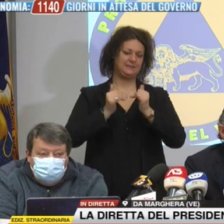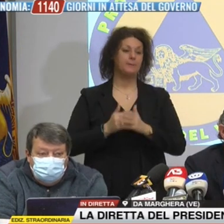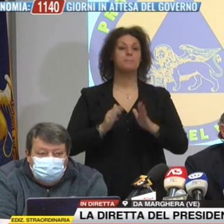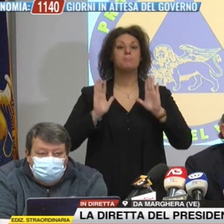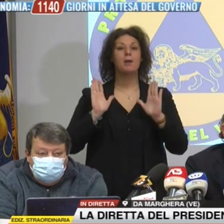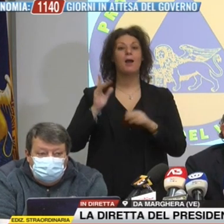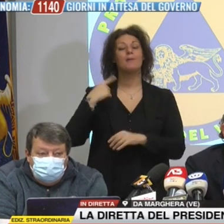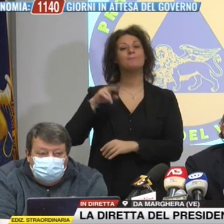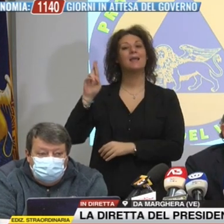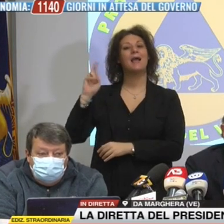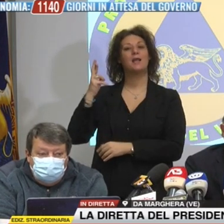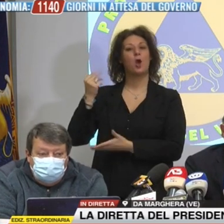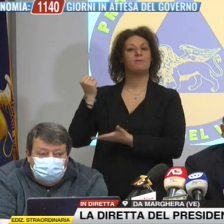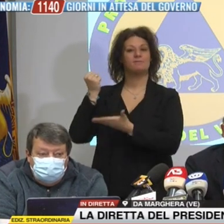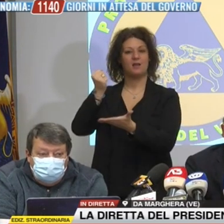a fianco